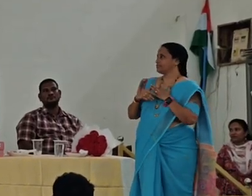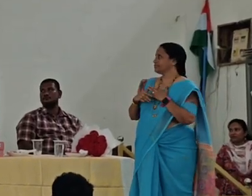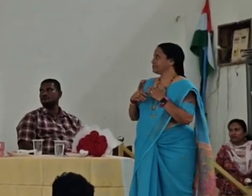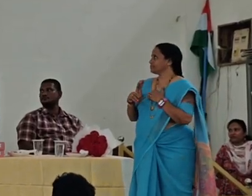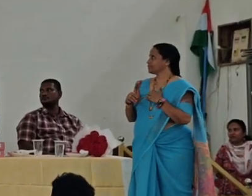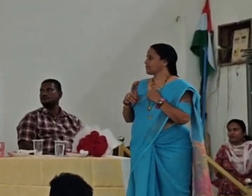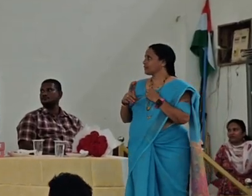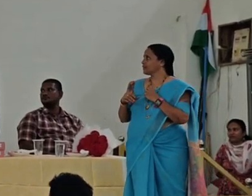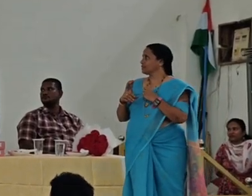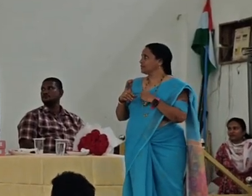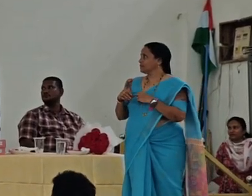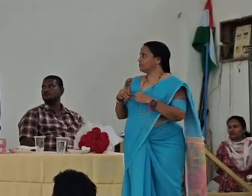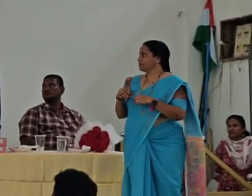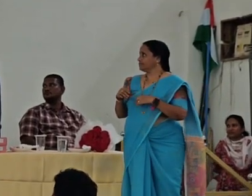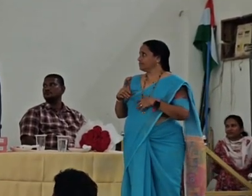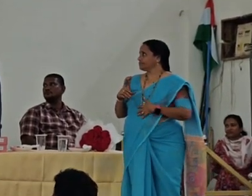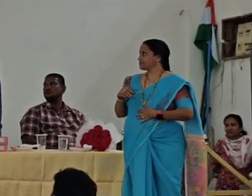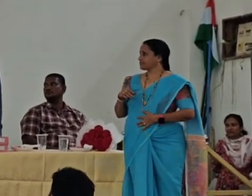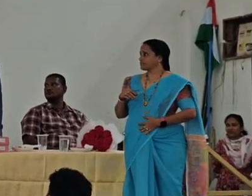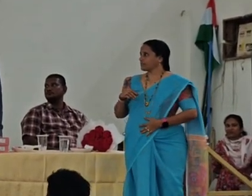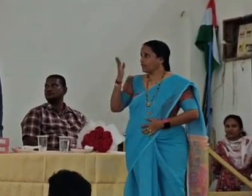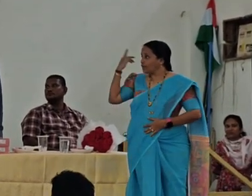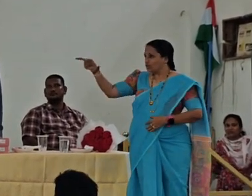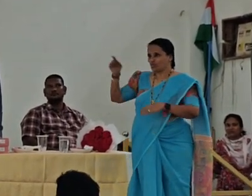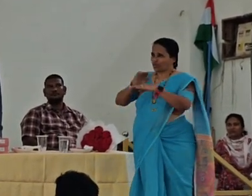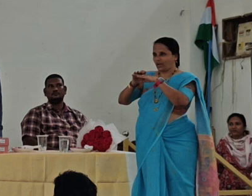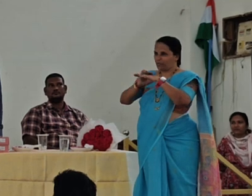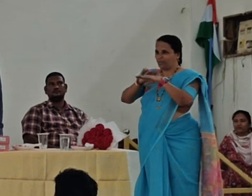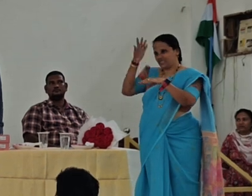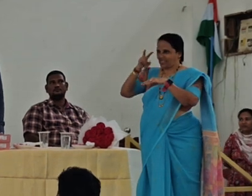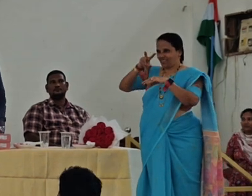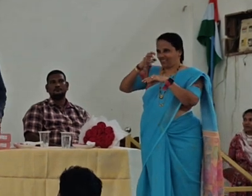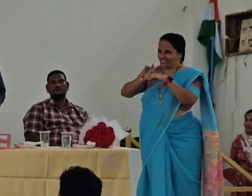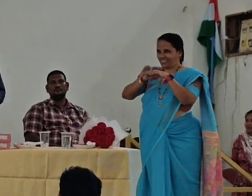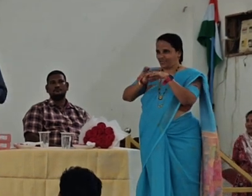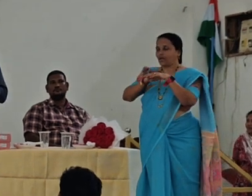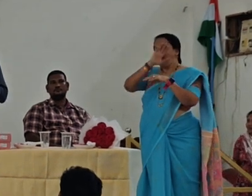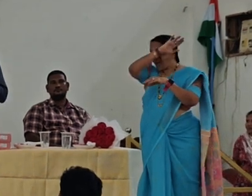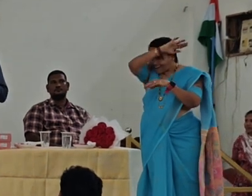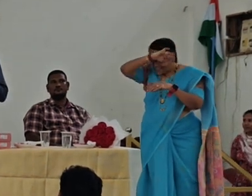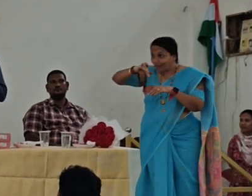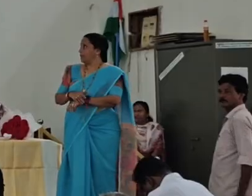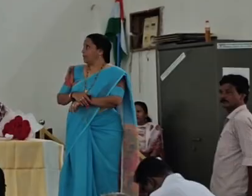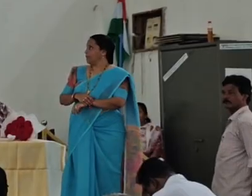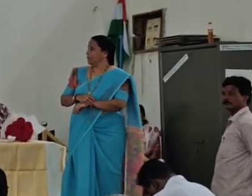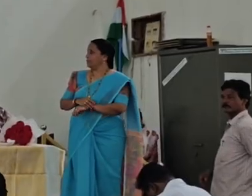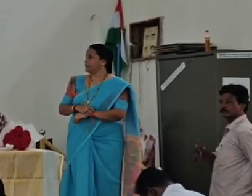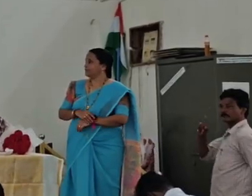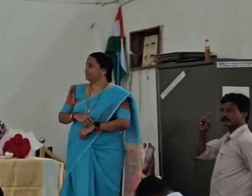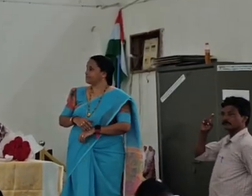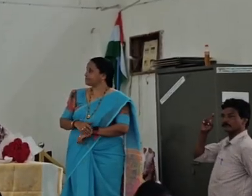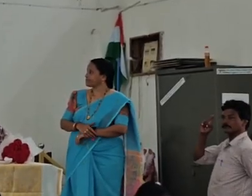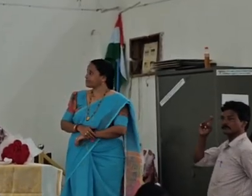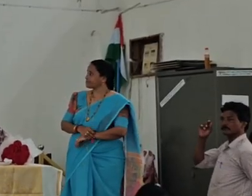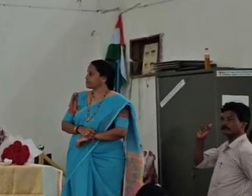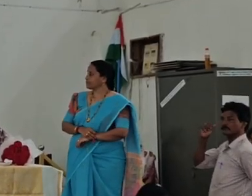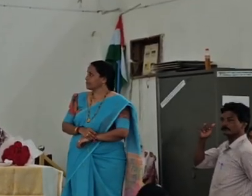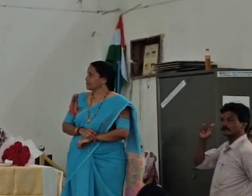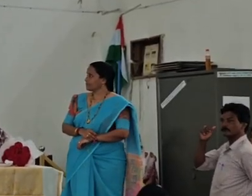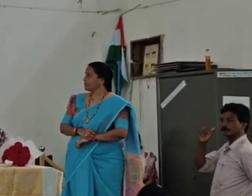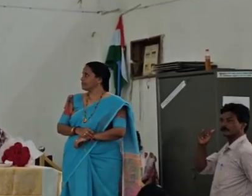ఆంధ్రప్రదేశ్ తరఫున కూడా ఆయనకి కృతజ్ఞత తెలియజేస్తున్నాం. అదేవిధంగా కూడా మీకు ఎప్పటికీ కూడా